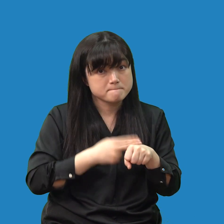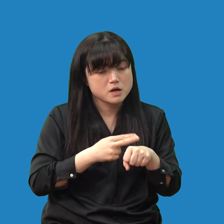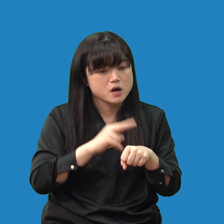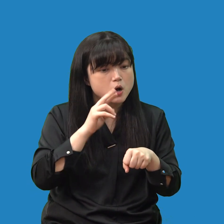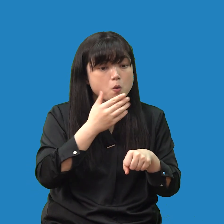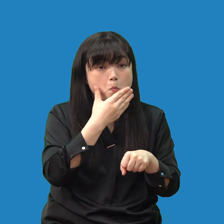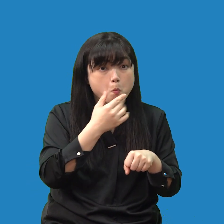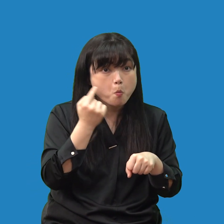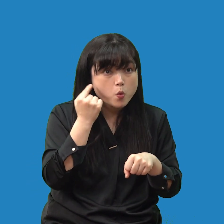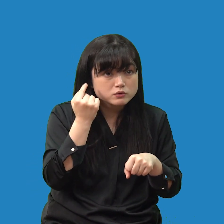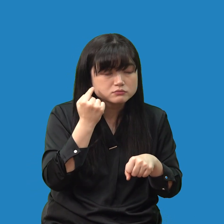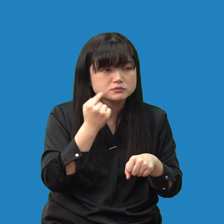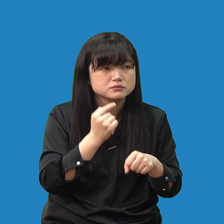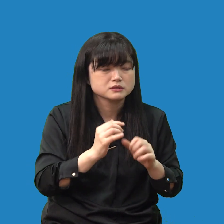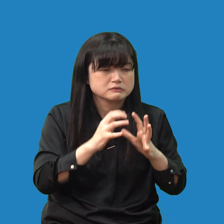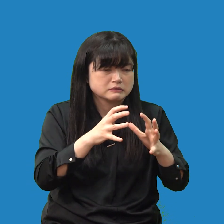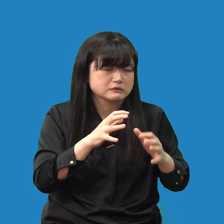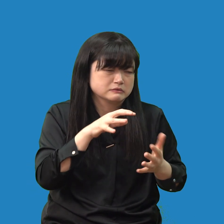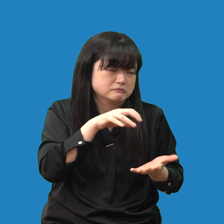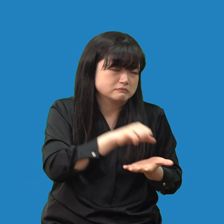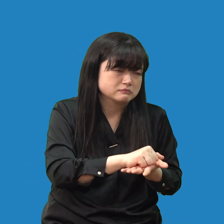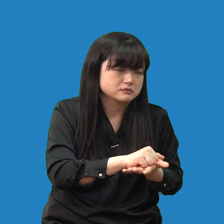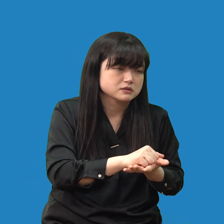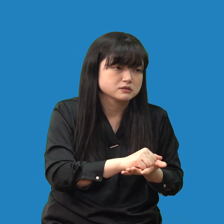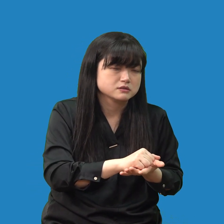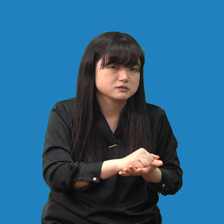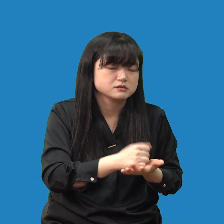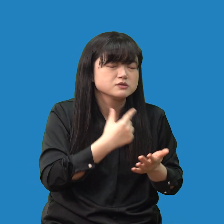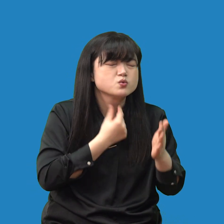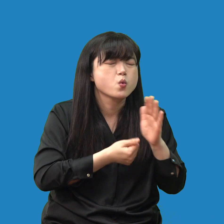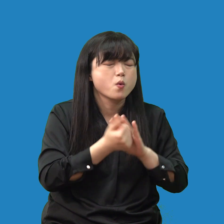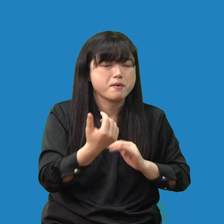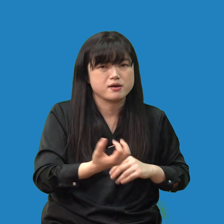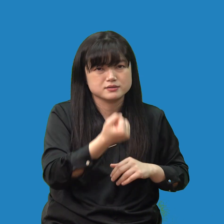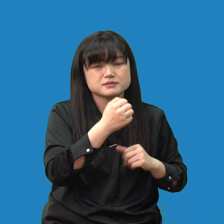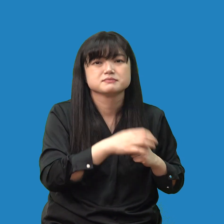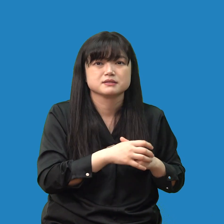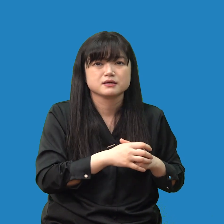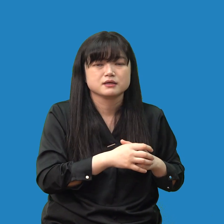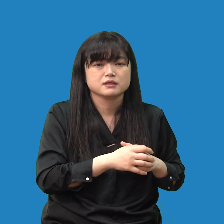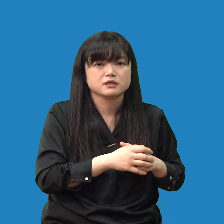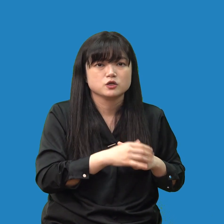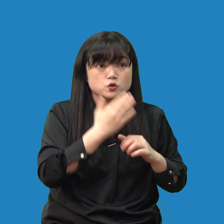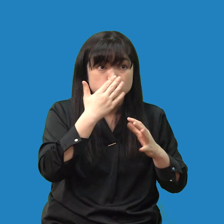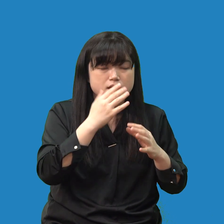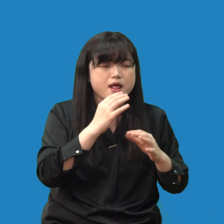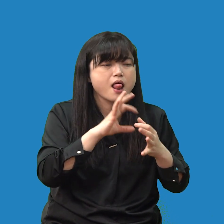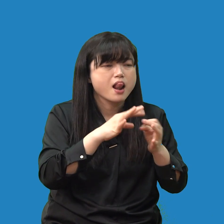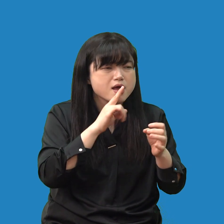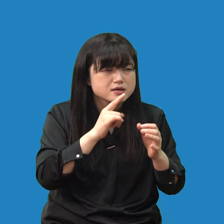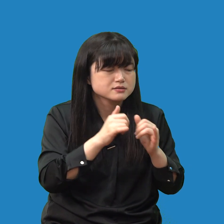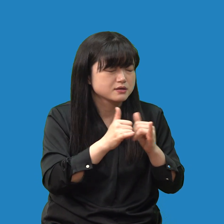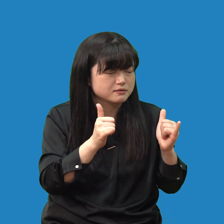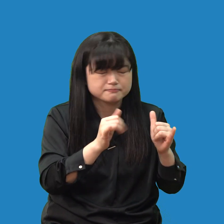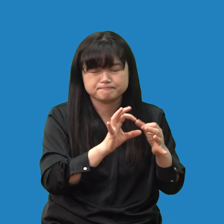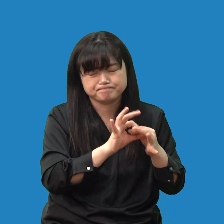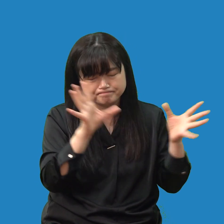바울은 복음으로 세계를 정복하겠다는 그 소망을 품었습니다. 유대인 헬라인 가리지